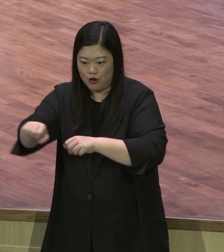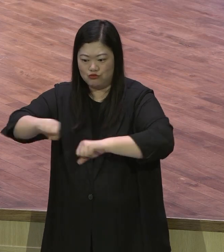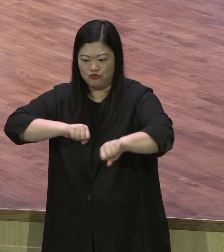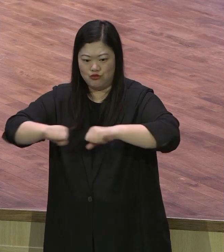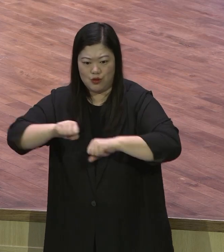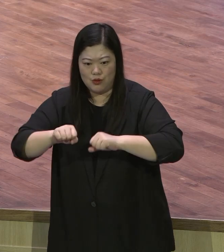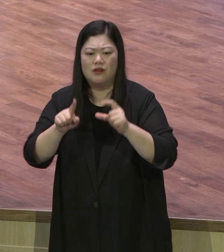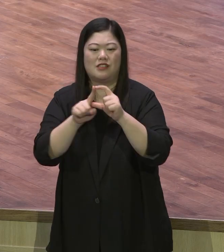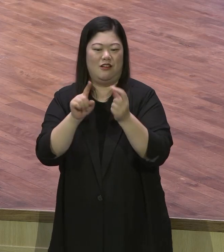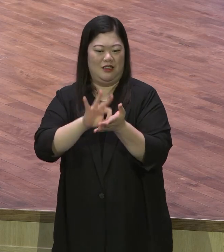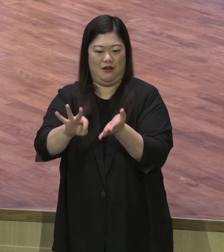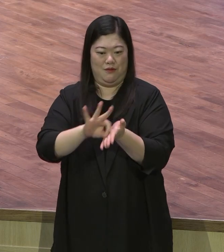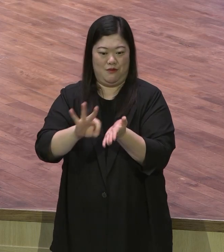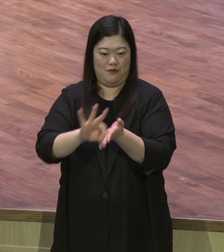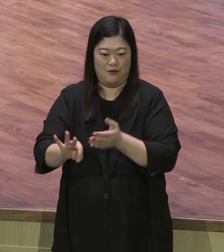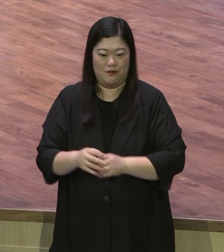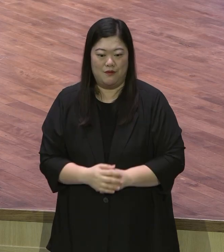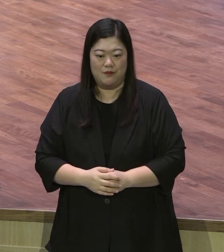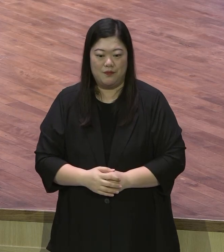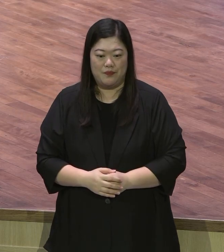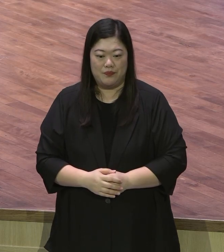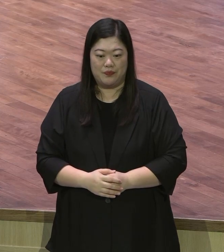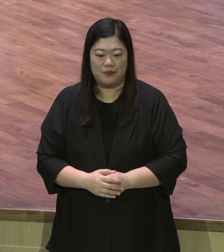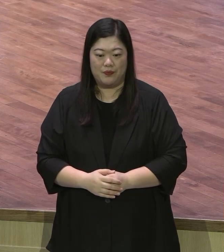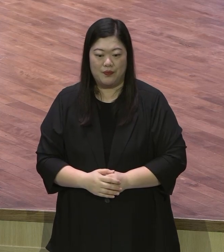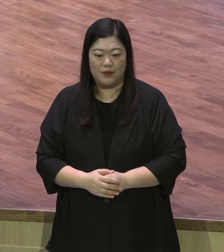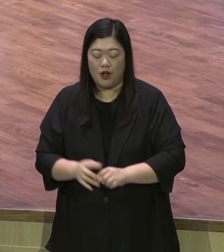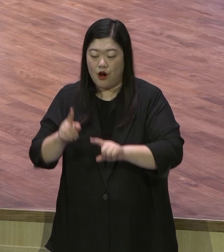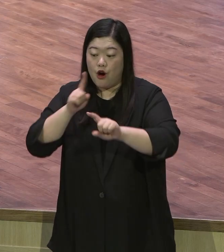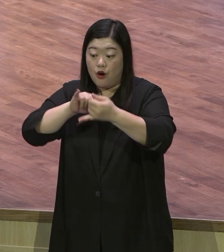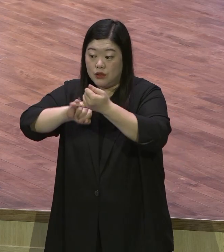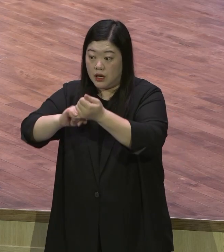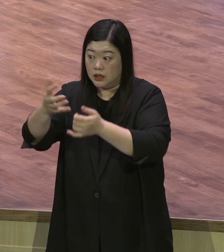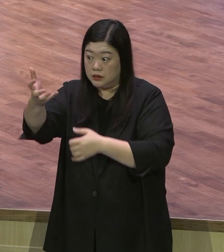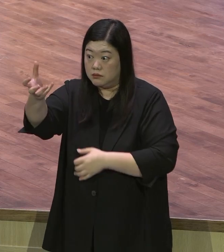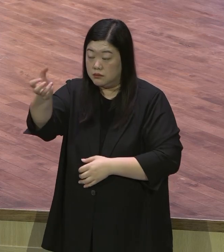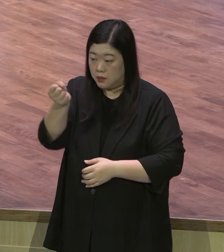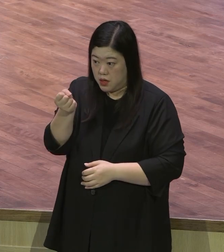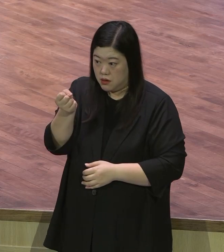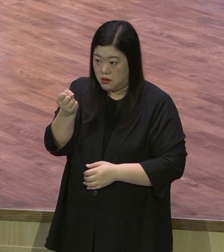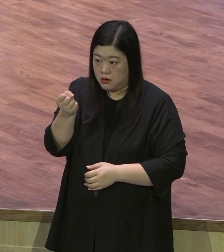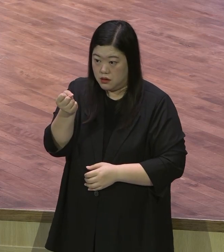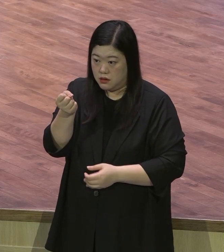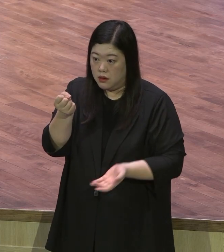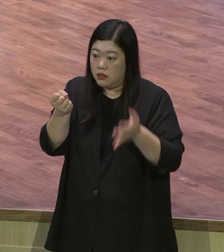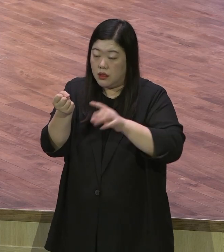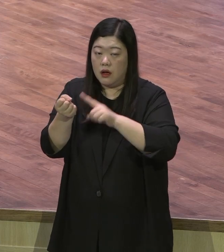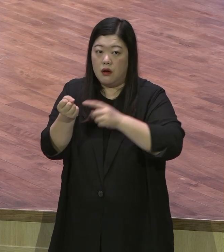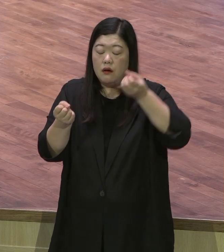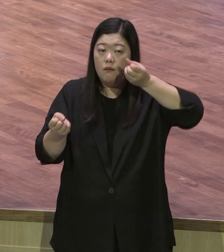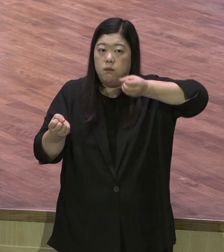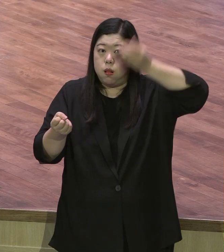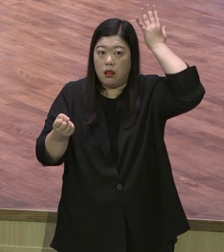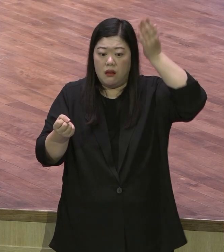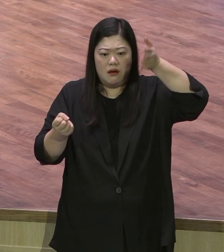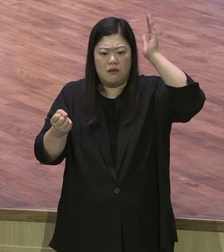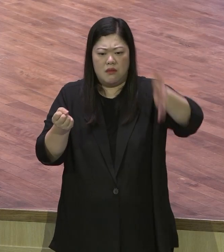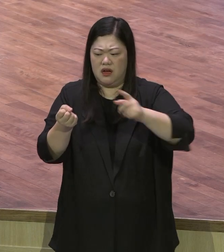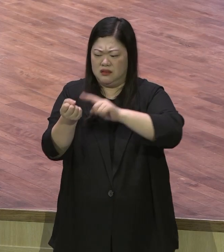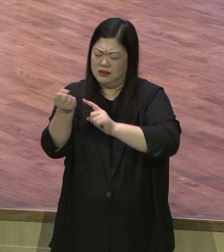이렇게 언약 백성으로서의 이 영적 정체성을 확고해 주는 이 말씀, 우리에게